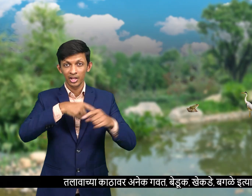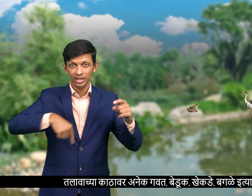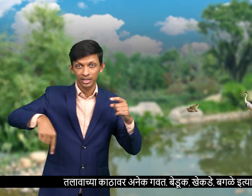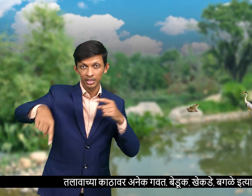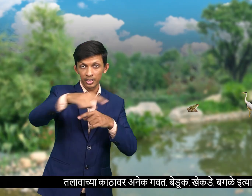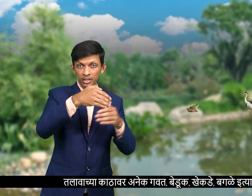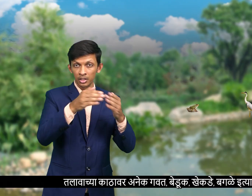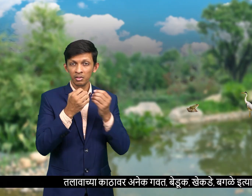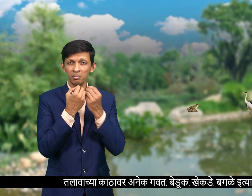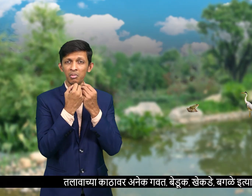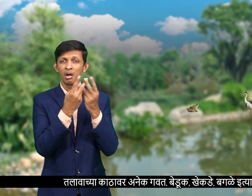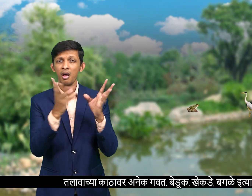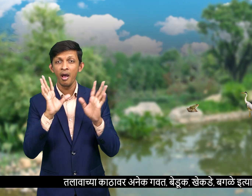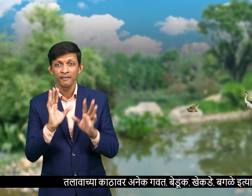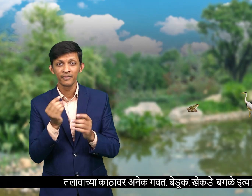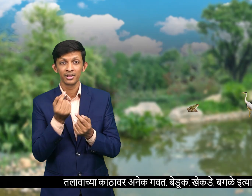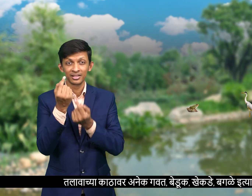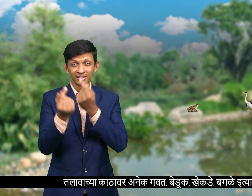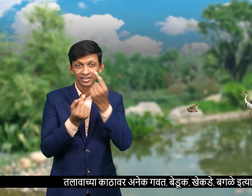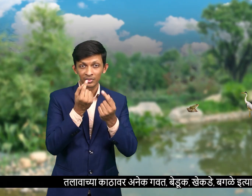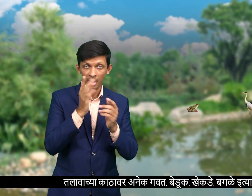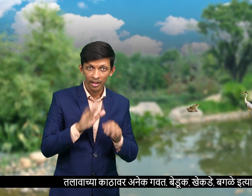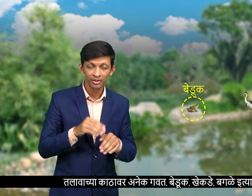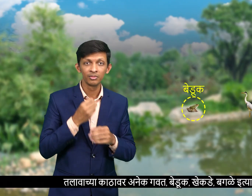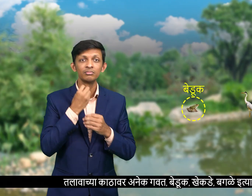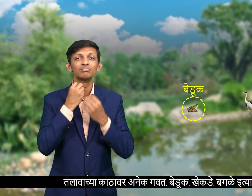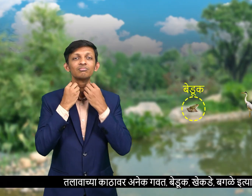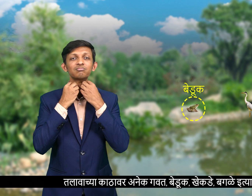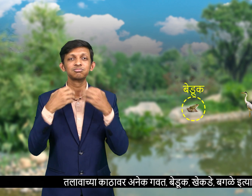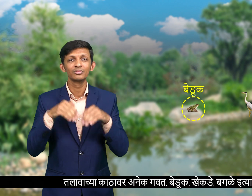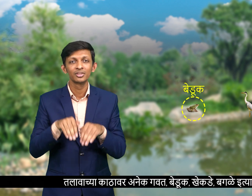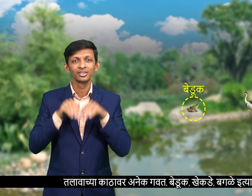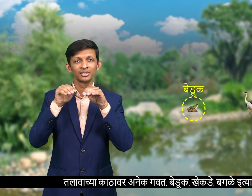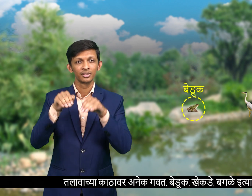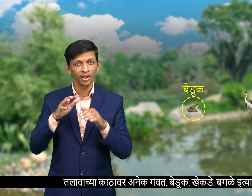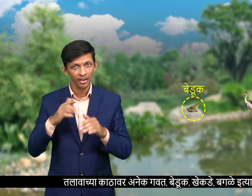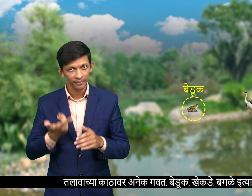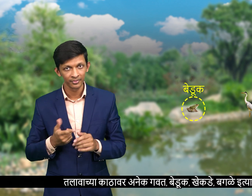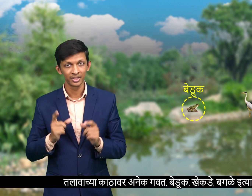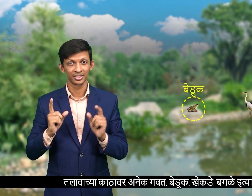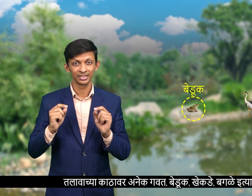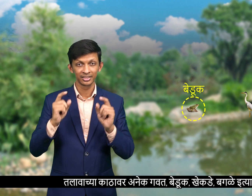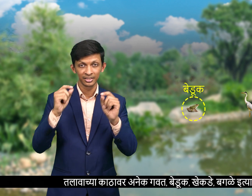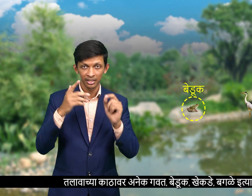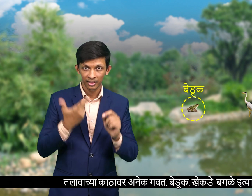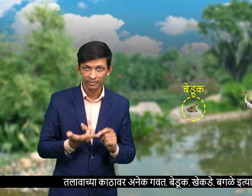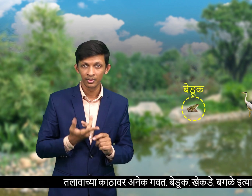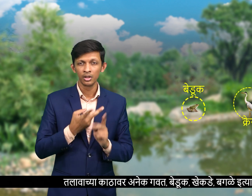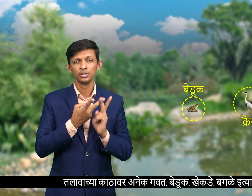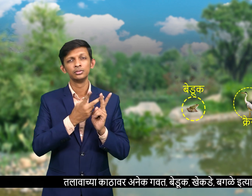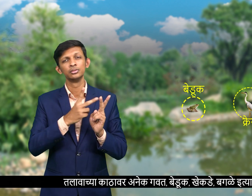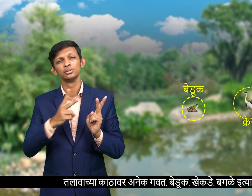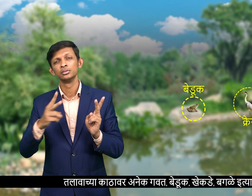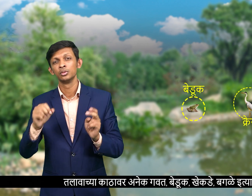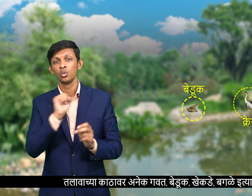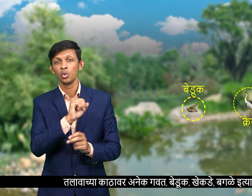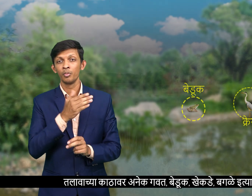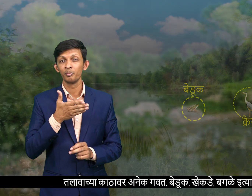तलावाच्या काठावर अनेक गवत, बेडूक, खेकडे, बगळे इत्यादी